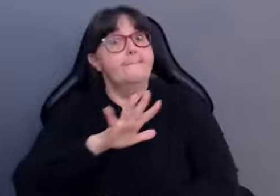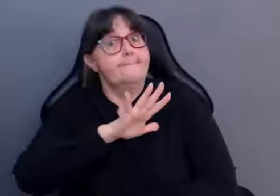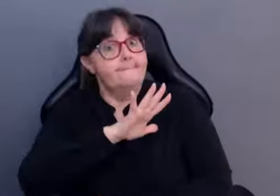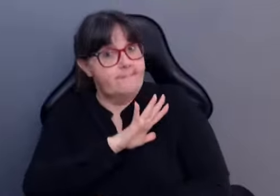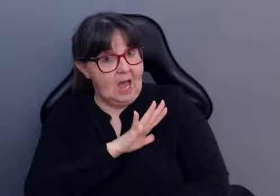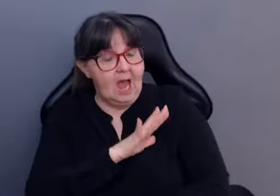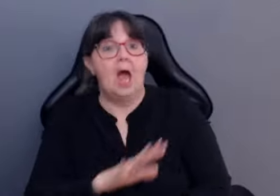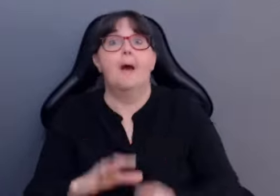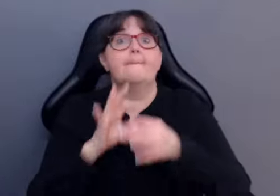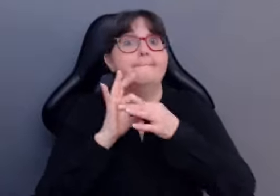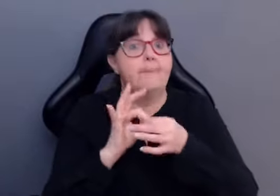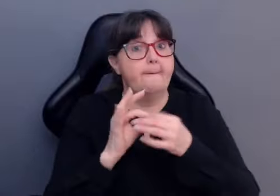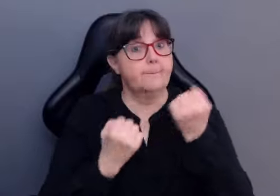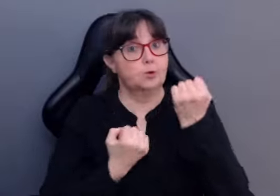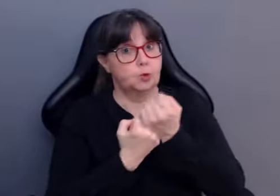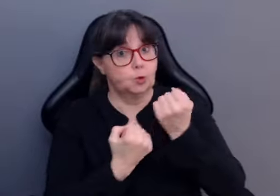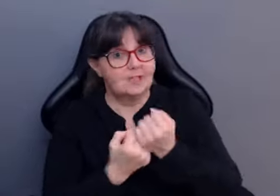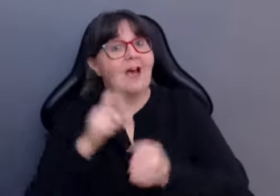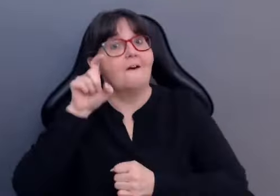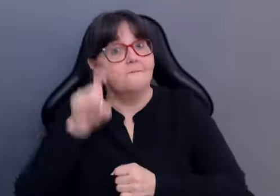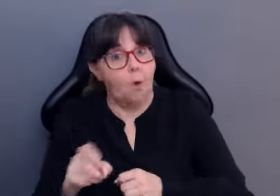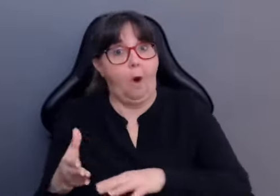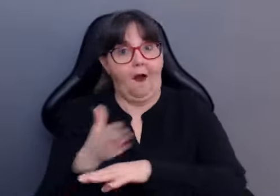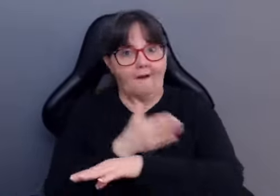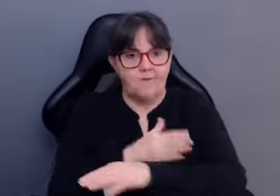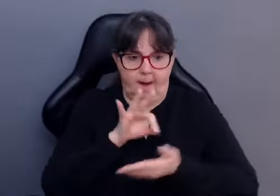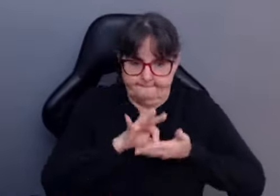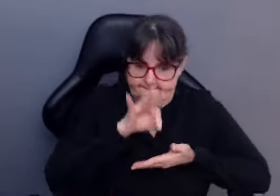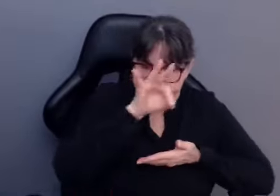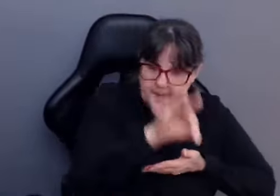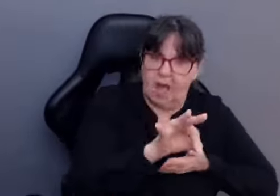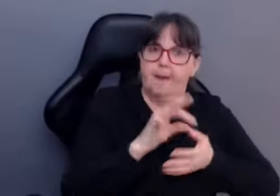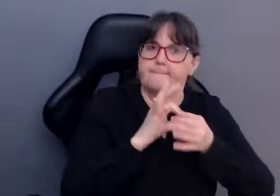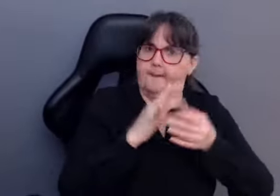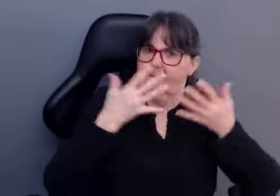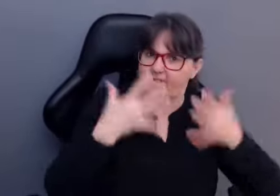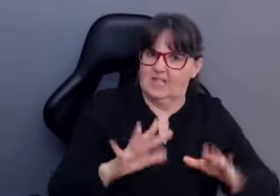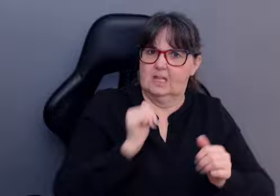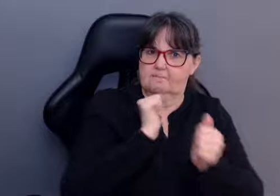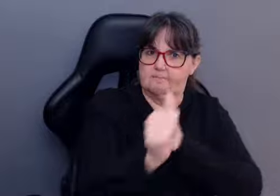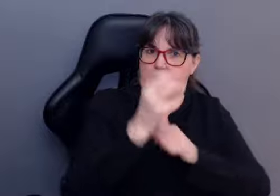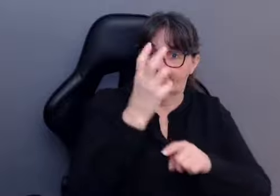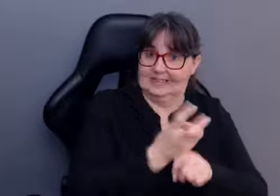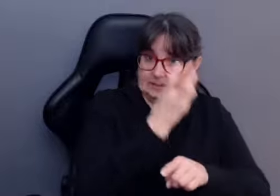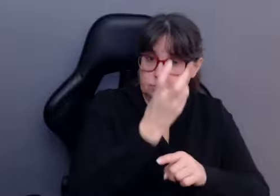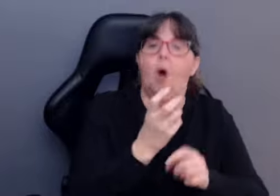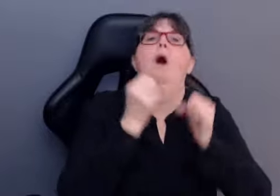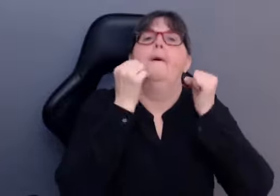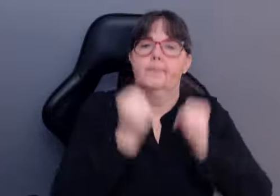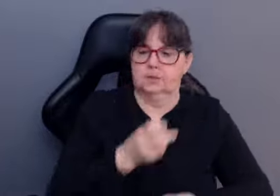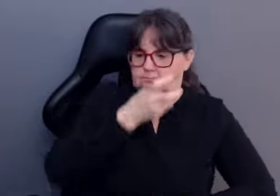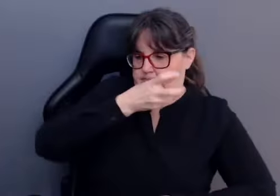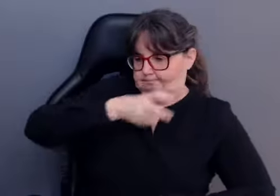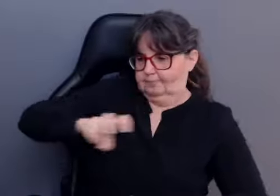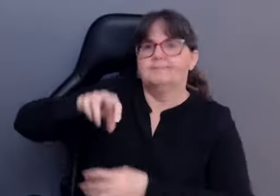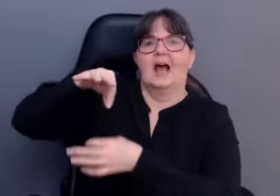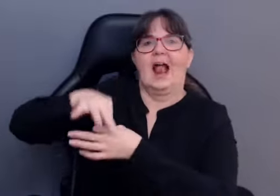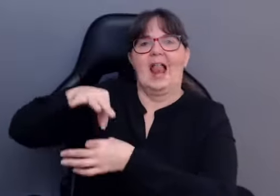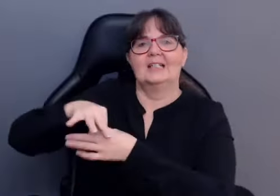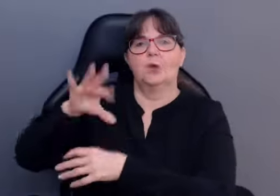seuls les membres de soutien en règle depuis au moins 6 mois pourront être élus au conseil